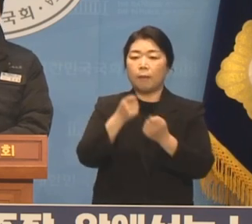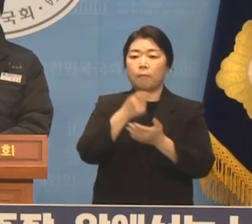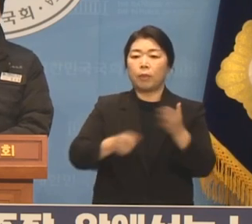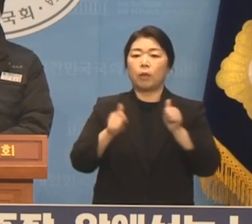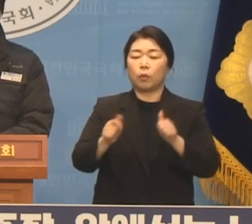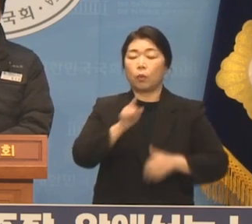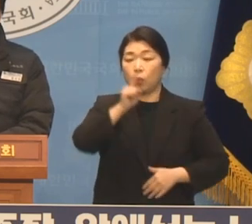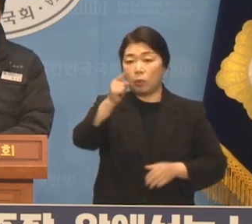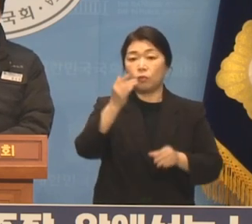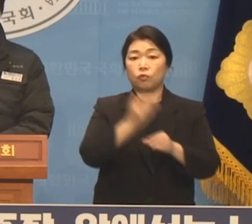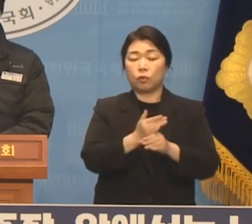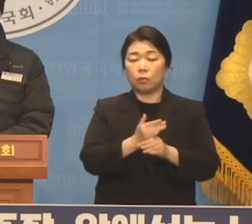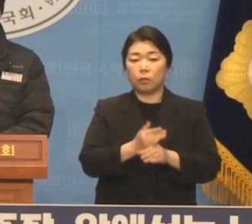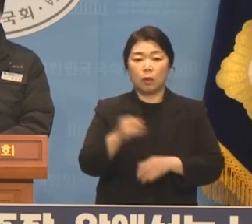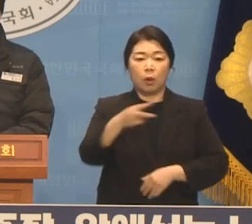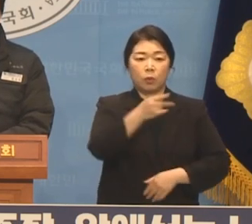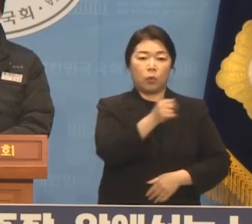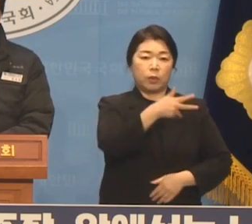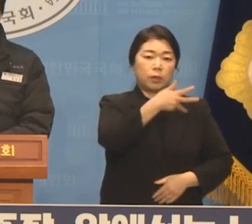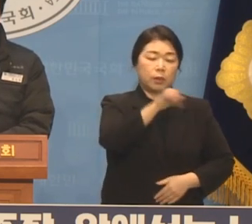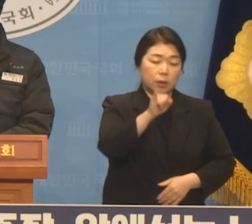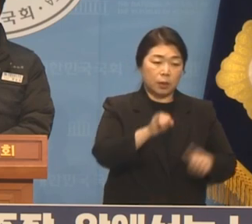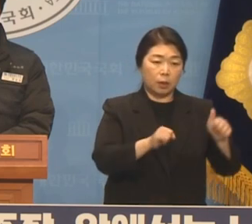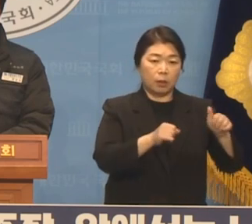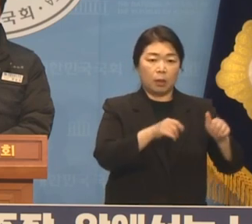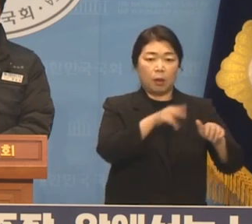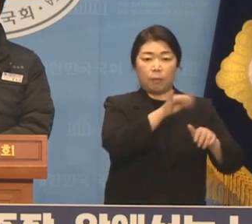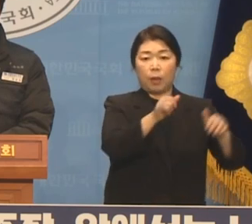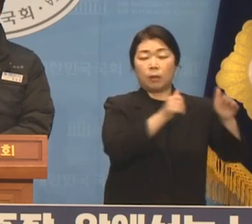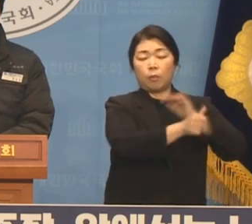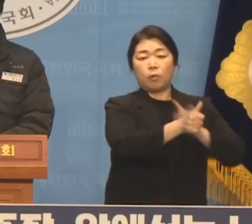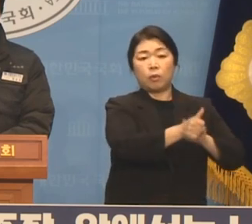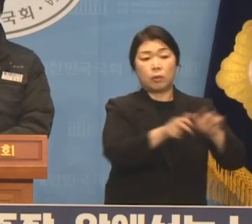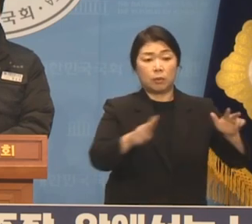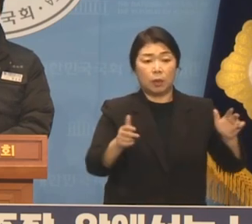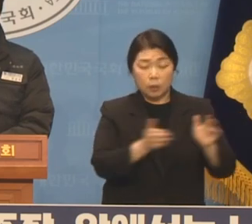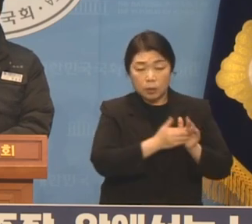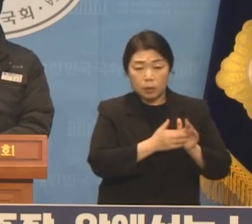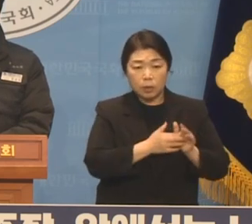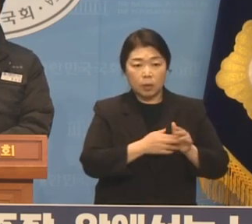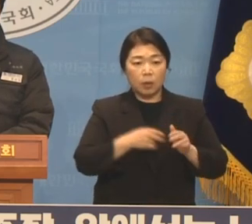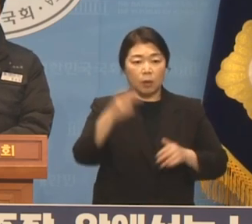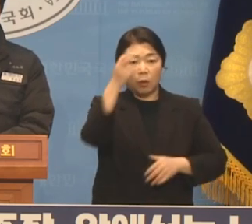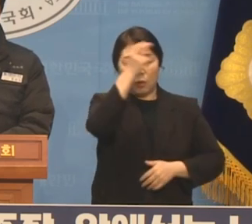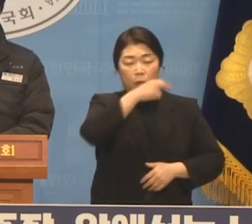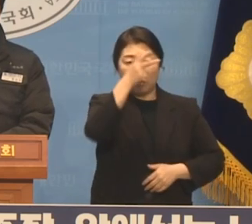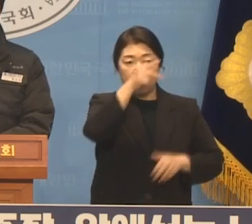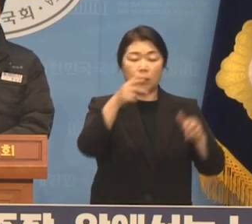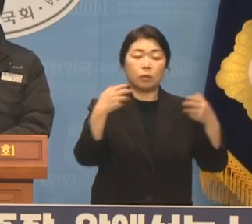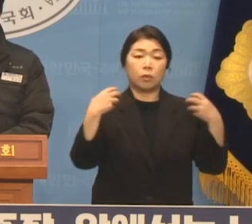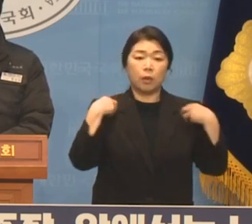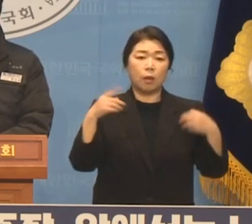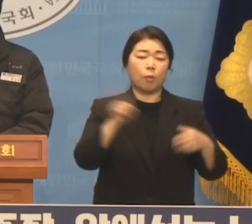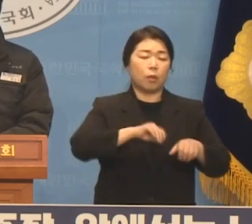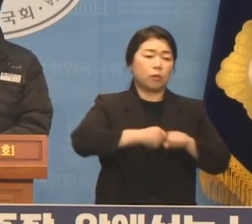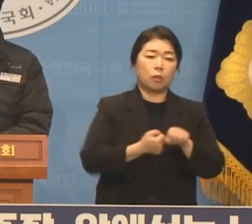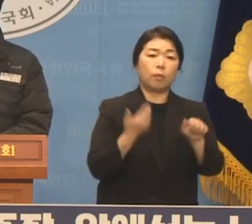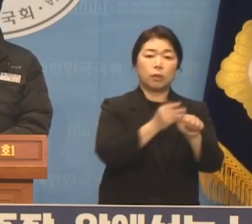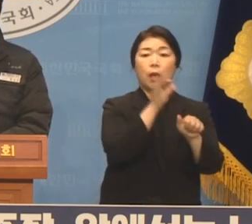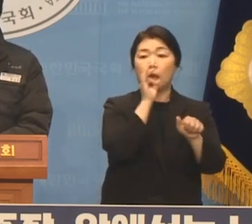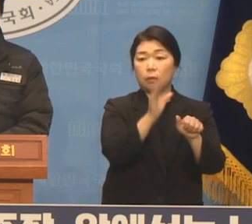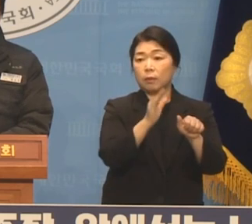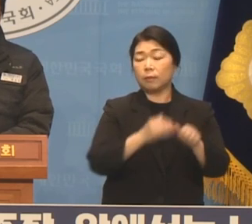중이고 도이치아우토 배현석 대표 또한 아직까지 검찰청에서 어떠한 처벌도